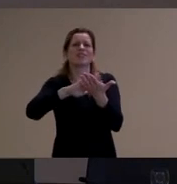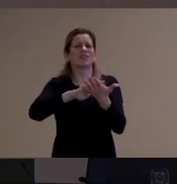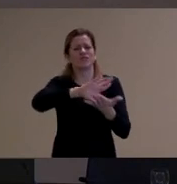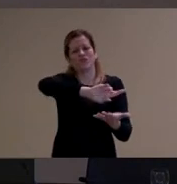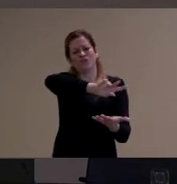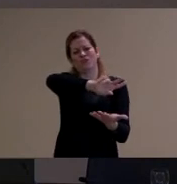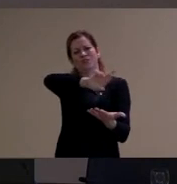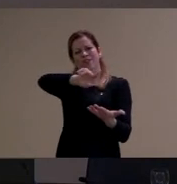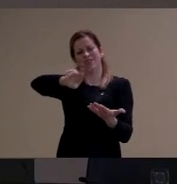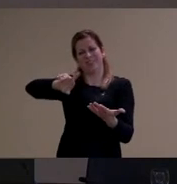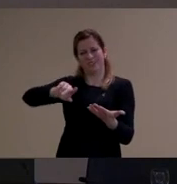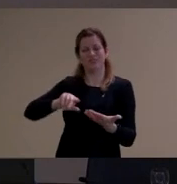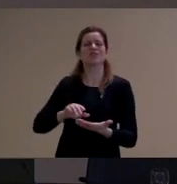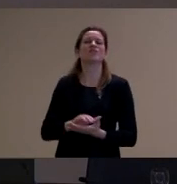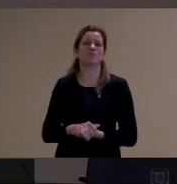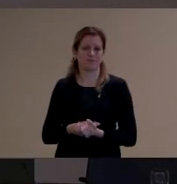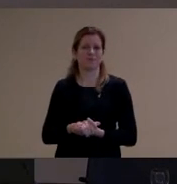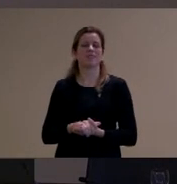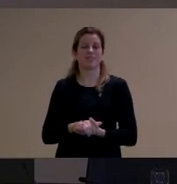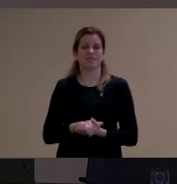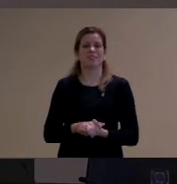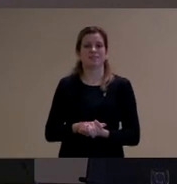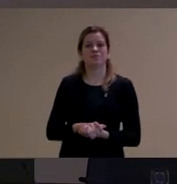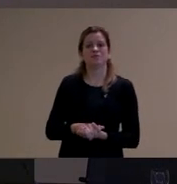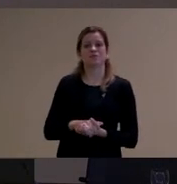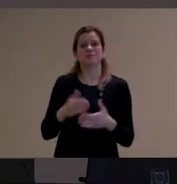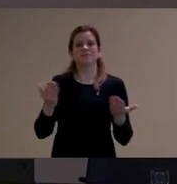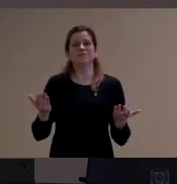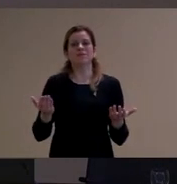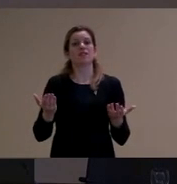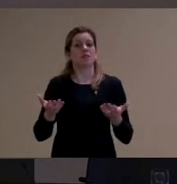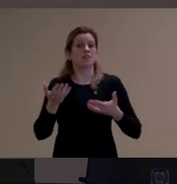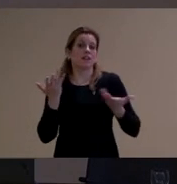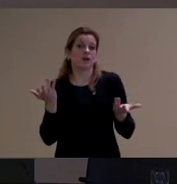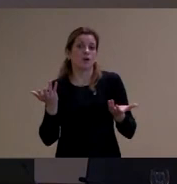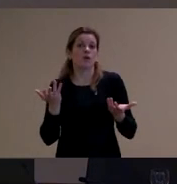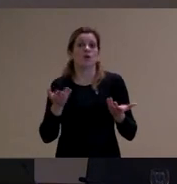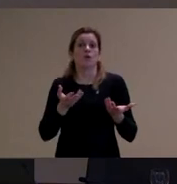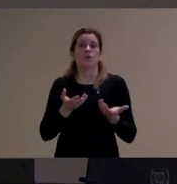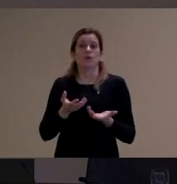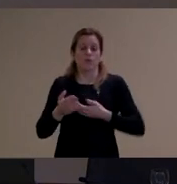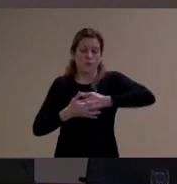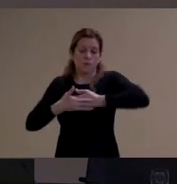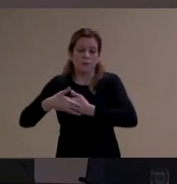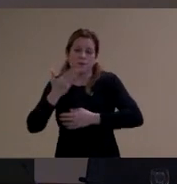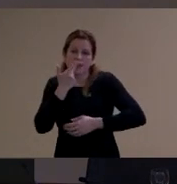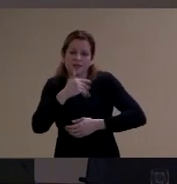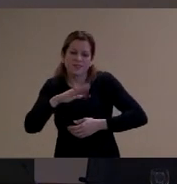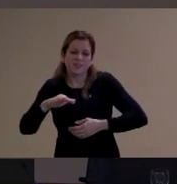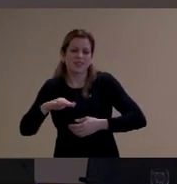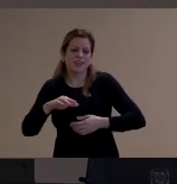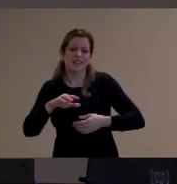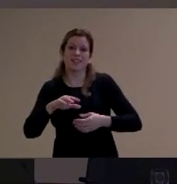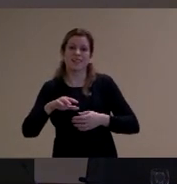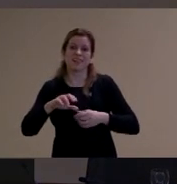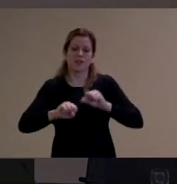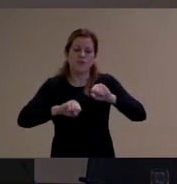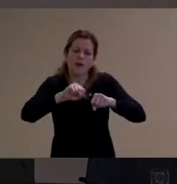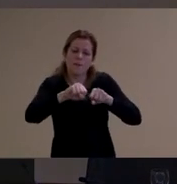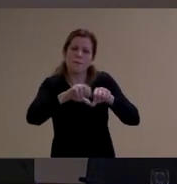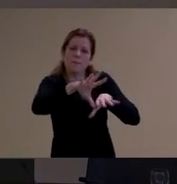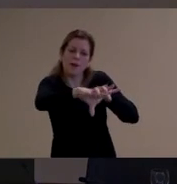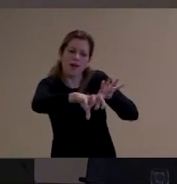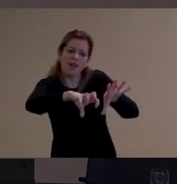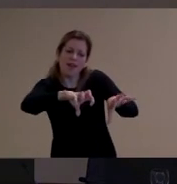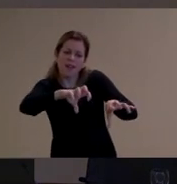quando eu simplesmente quero que o bebê reconhece os elementos das